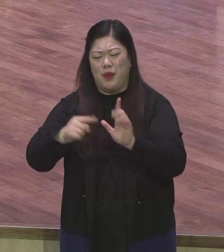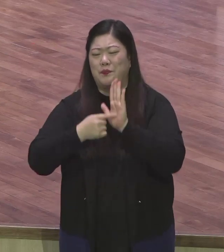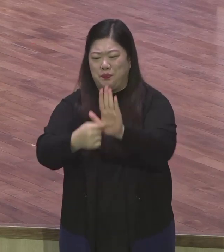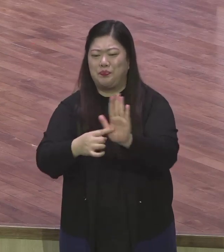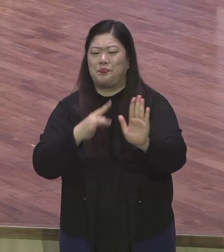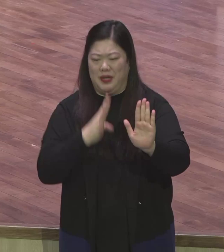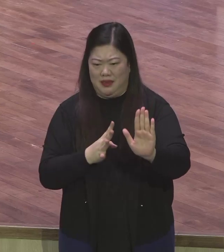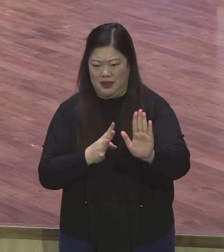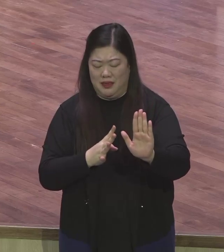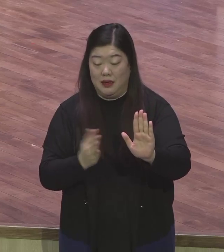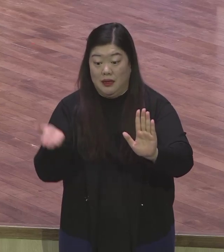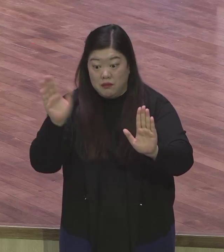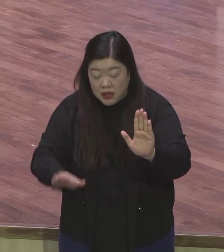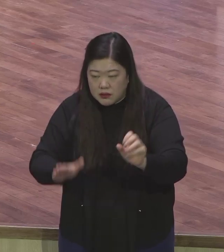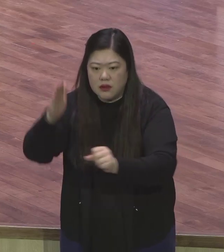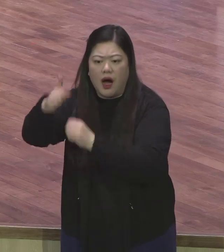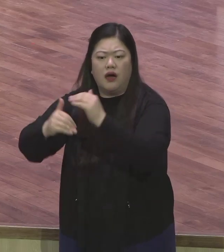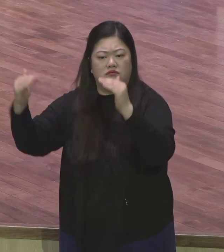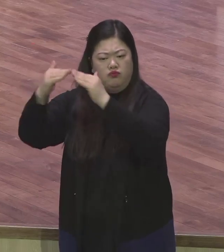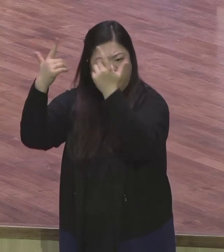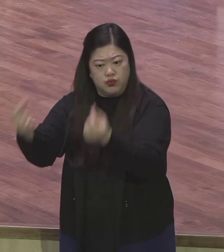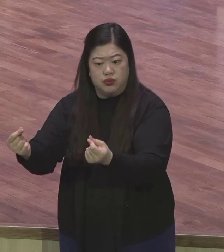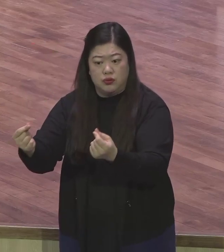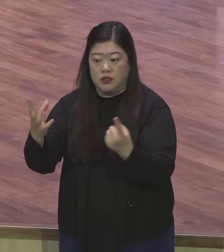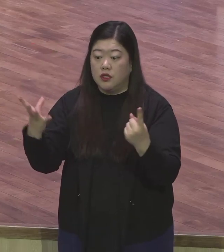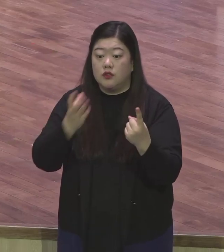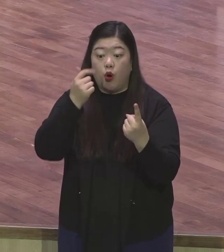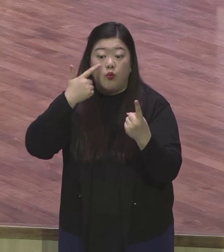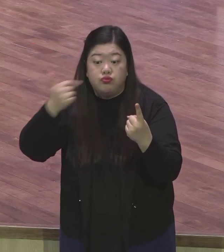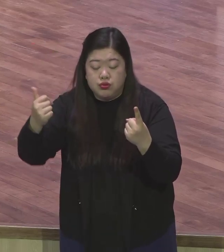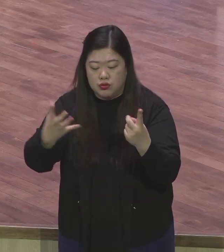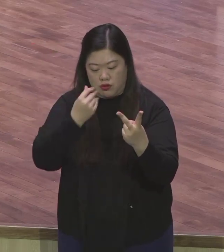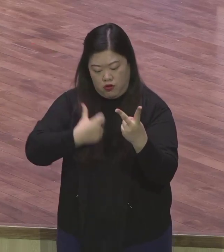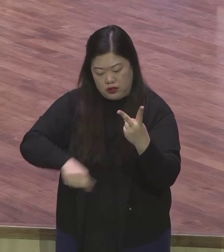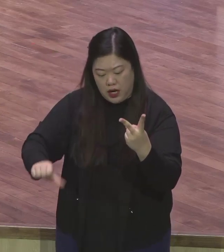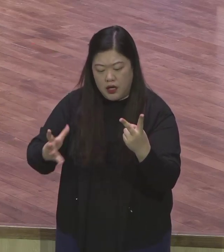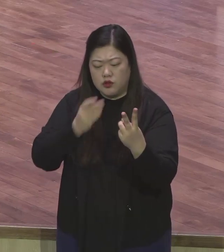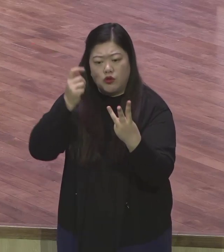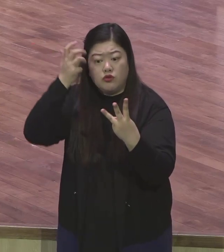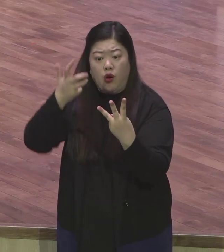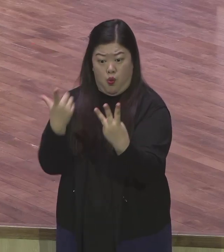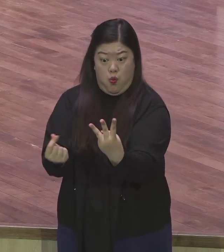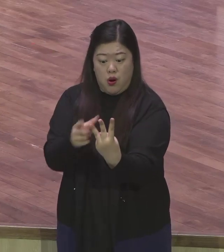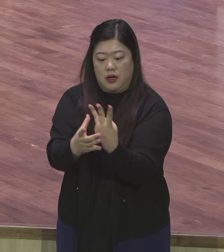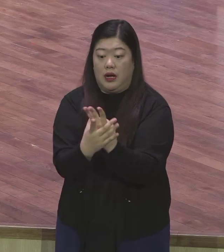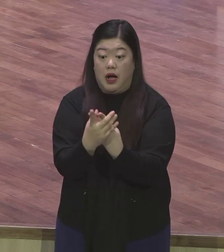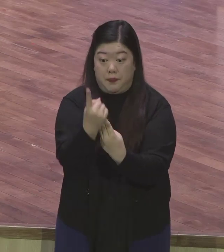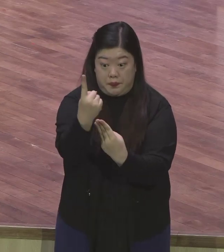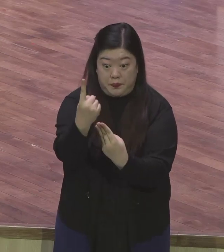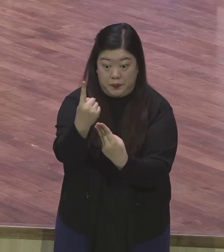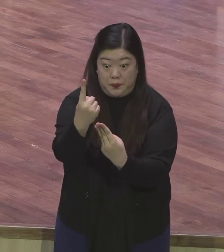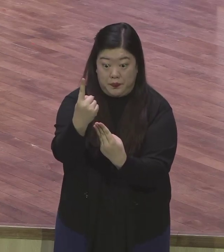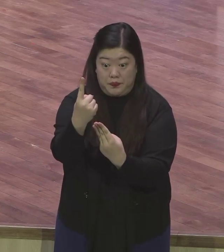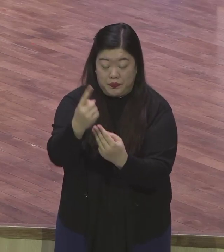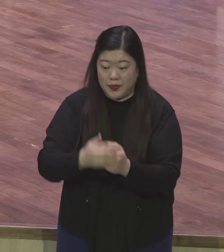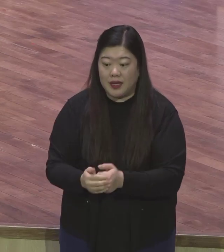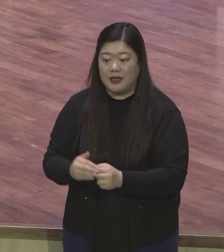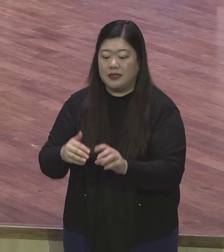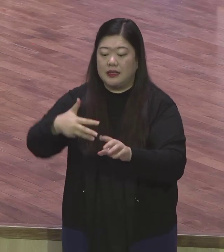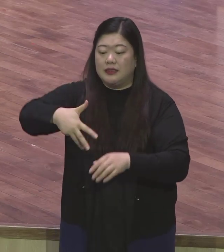창조하실 때 성부 하나님 성장 하나님 성령 하나님 함께 천지 창조하셨는데 말 있으라 할 때 말씀이 바로 예수 그리스도의 시라고요